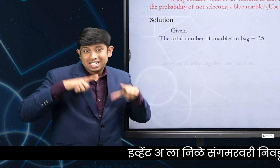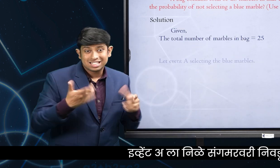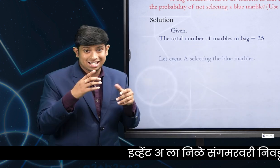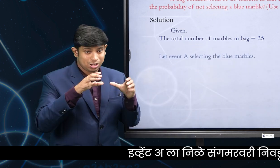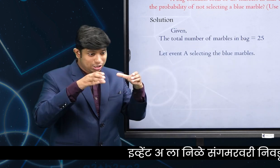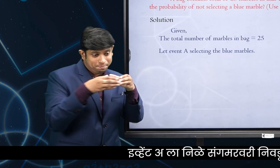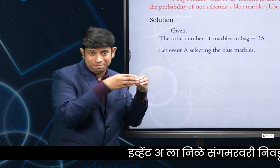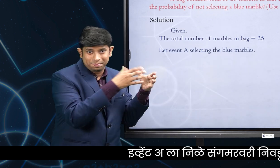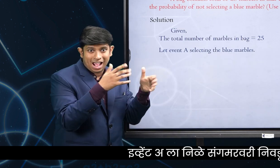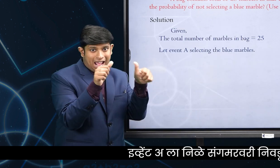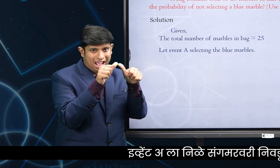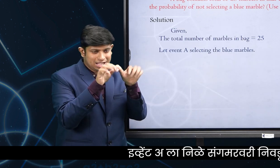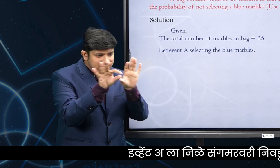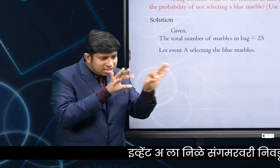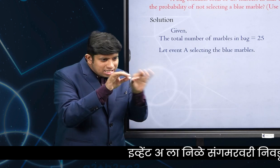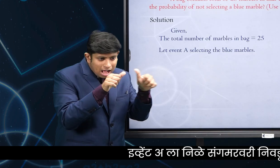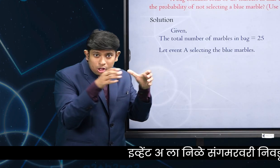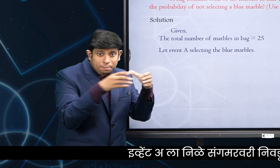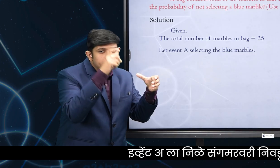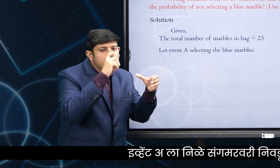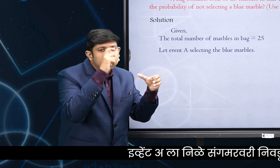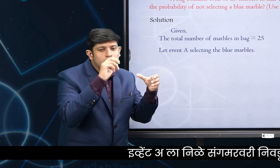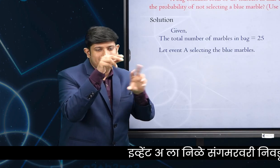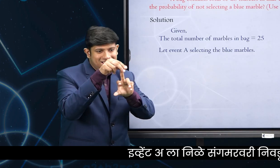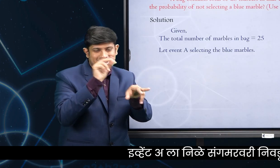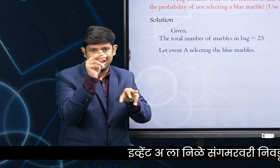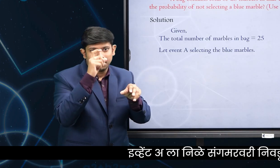इव्हेंट अ ना निळे संगमरवरी निवडून द्या. पी